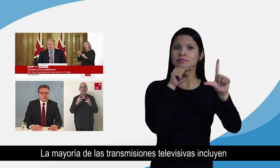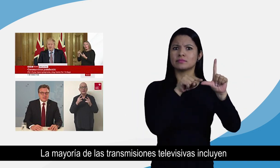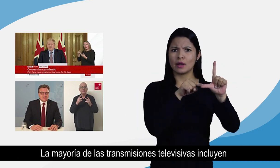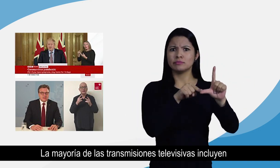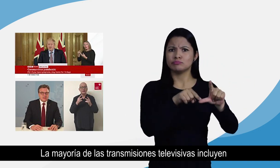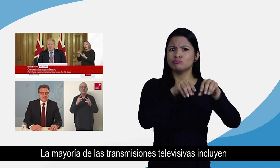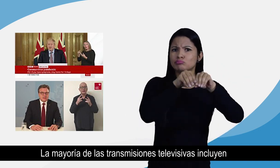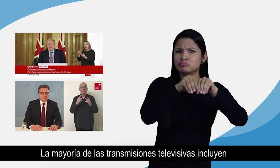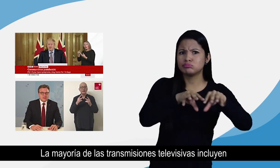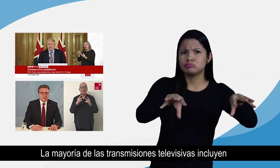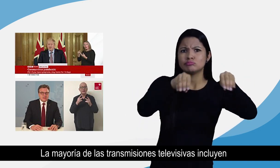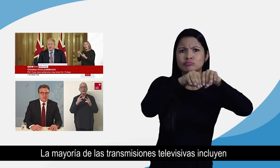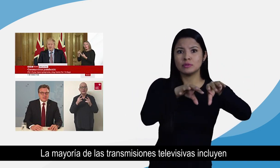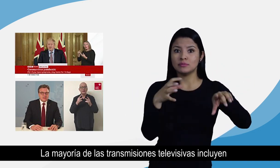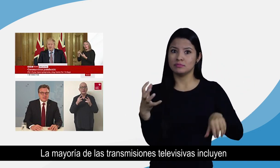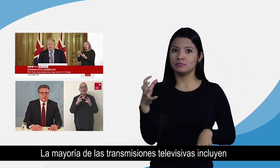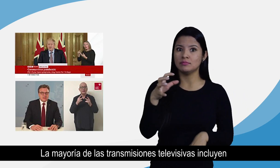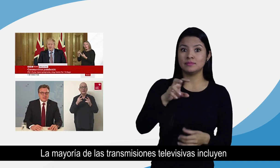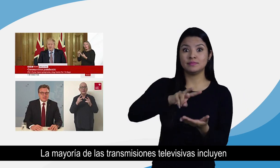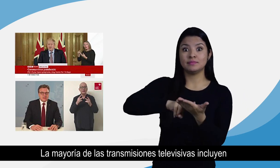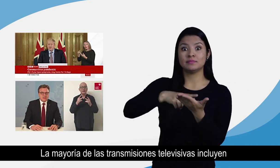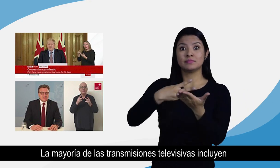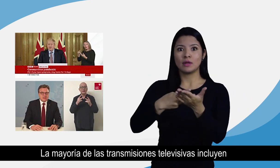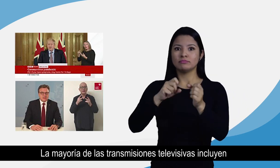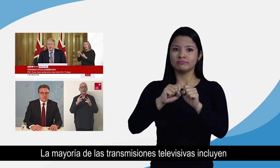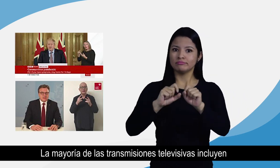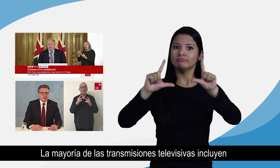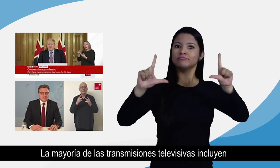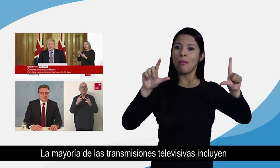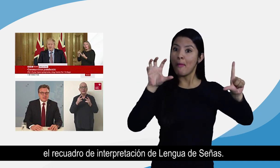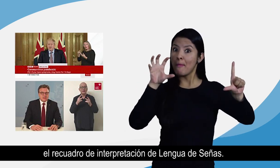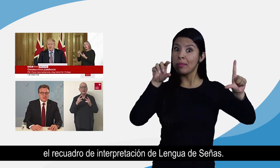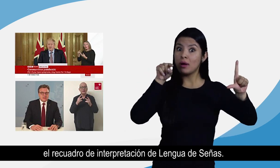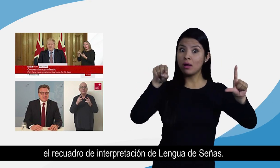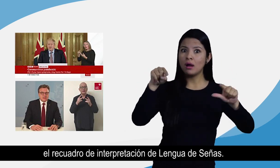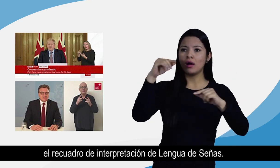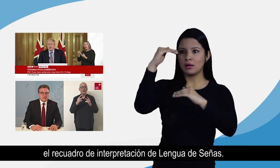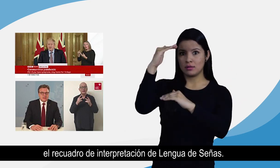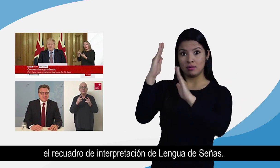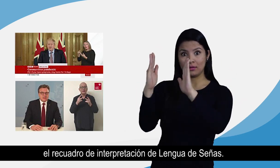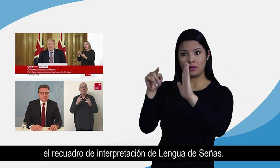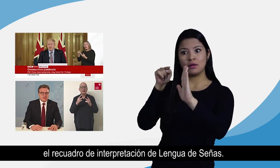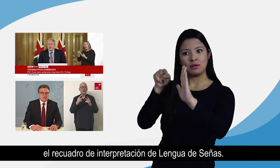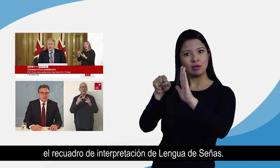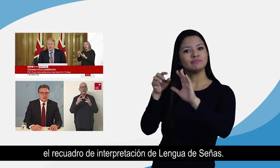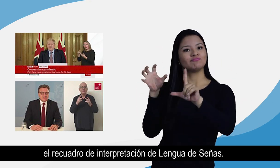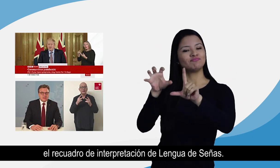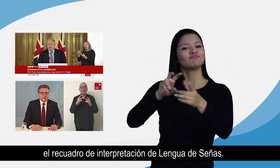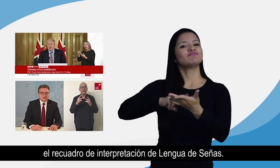La mayoría de las transmisiones televisivas incluyen el recuadro de interpretación de lengua de señas.